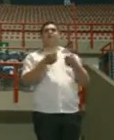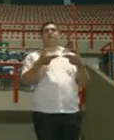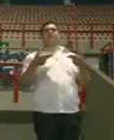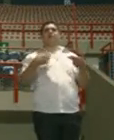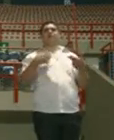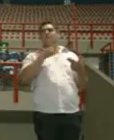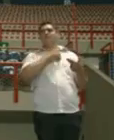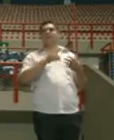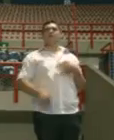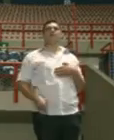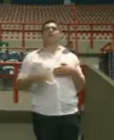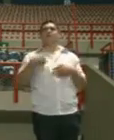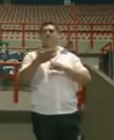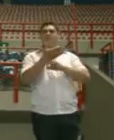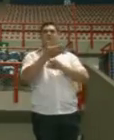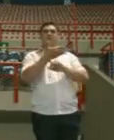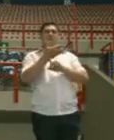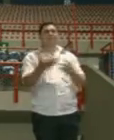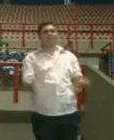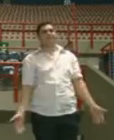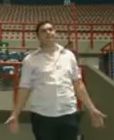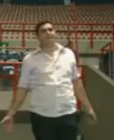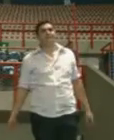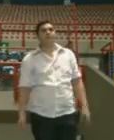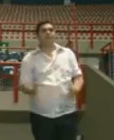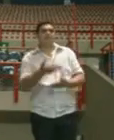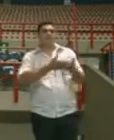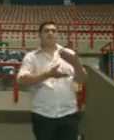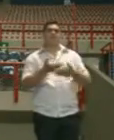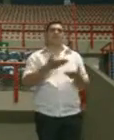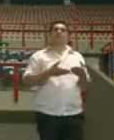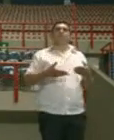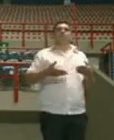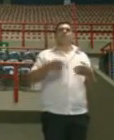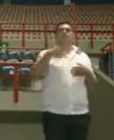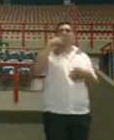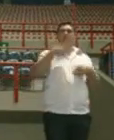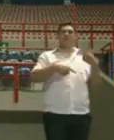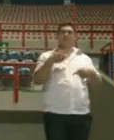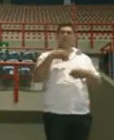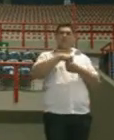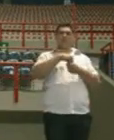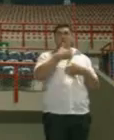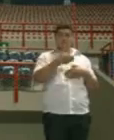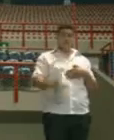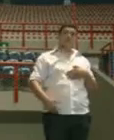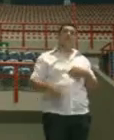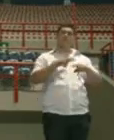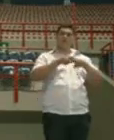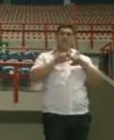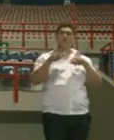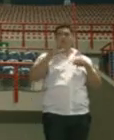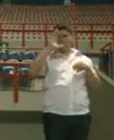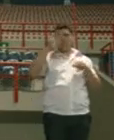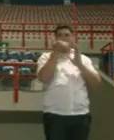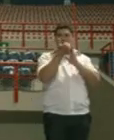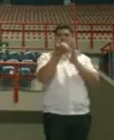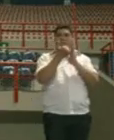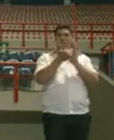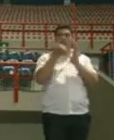me apoiam aqui em cima, tá? Troca de favores, política dos governadores. Essas são as